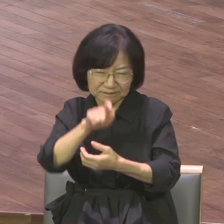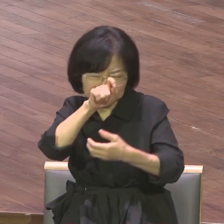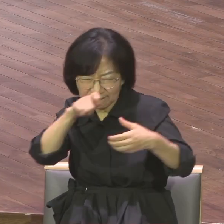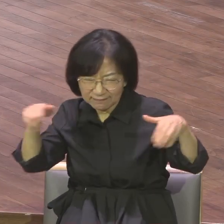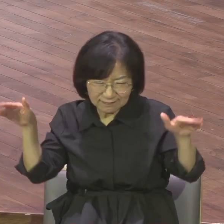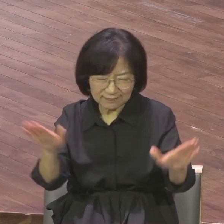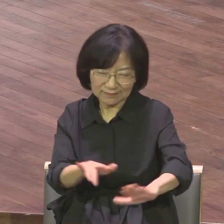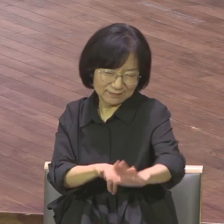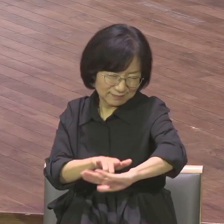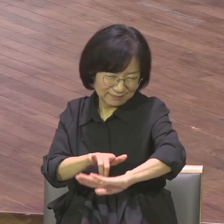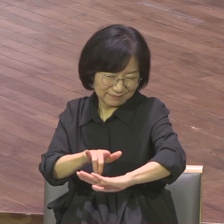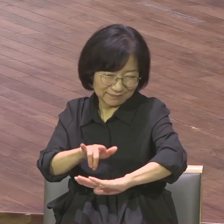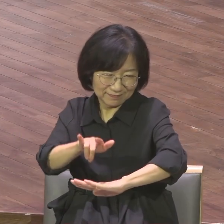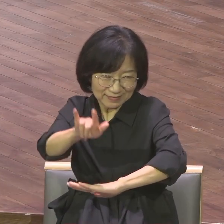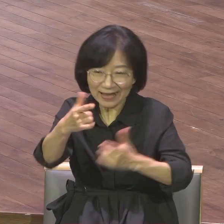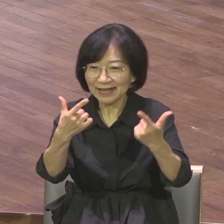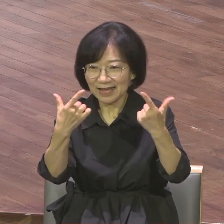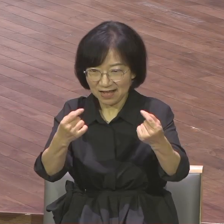해라.